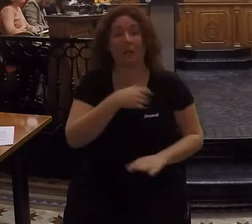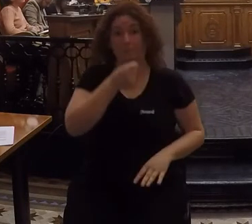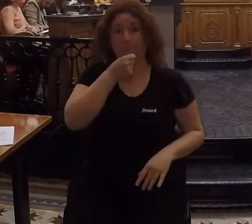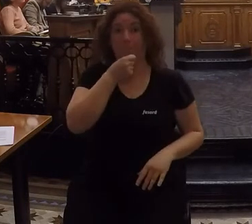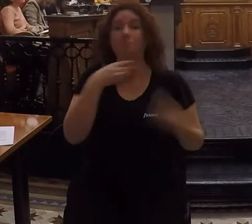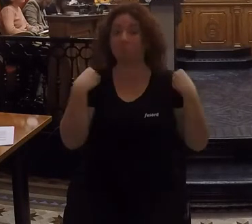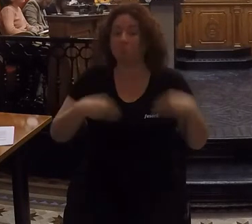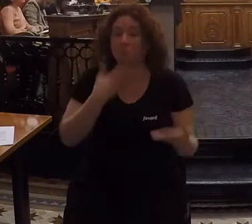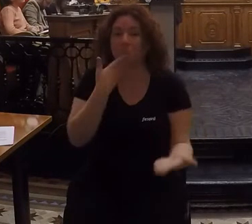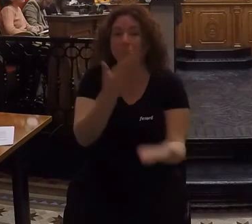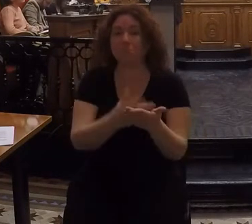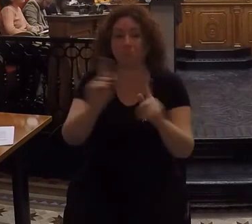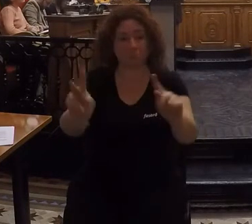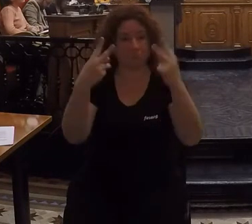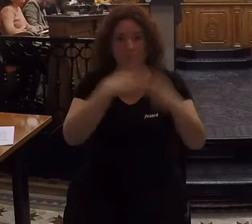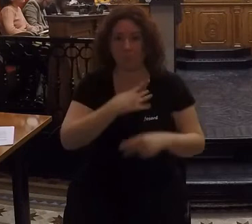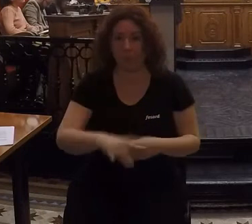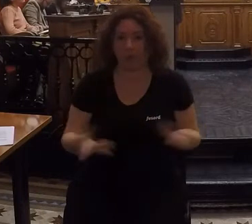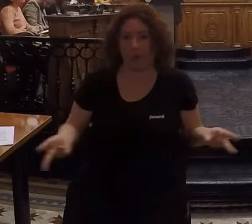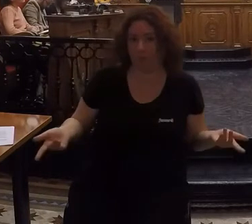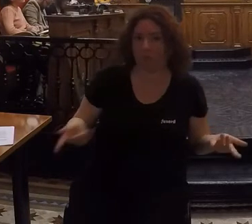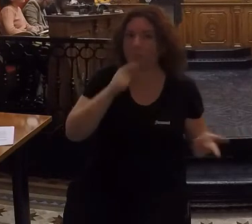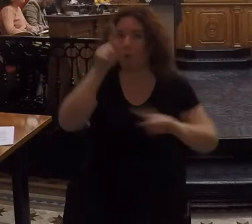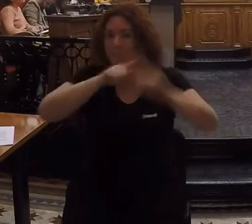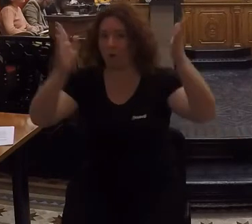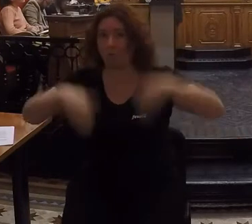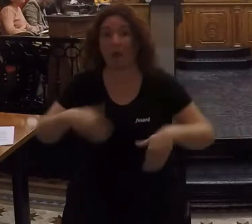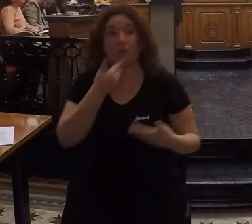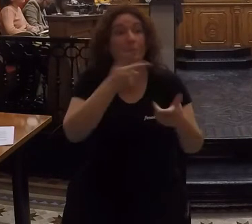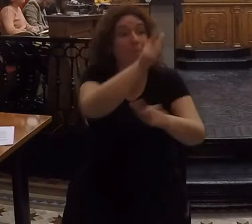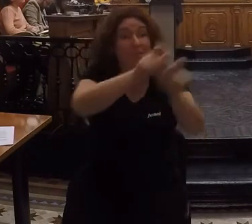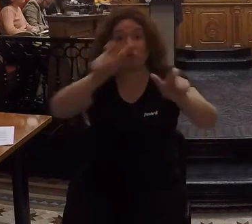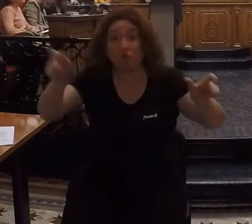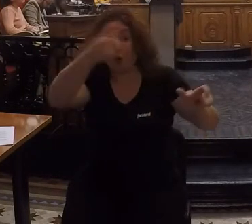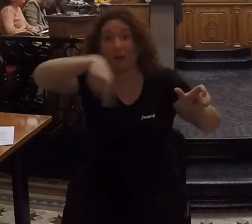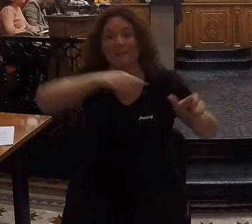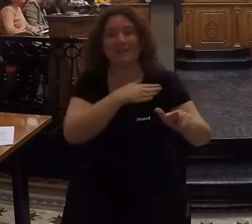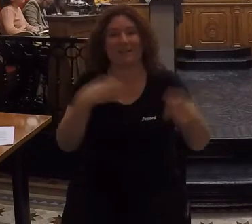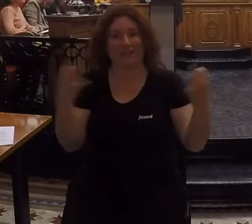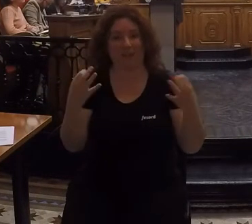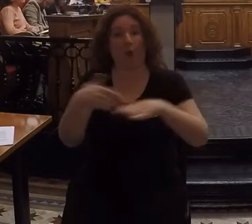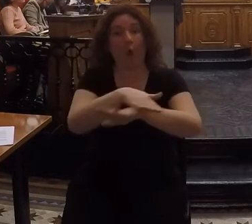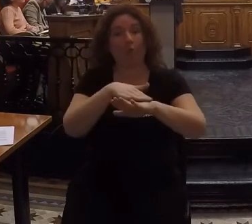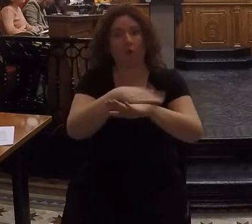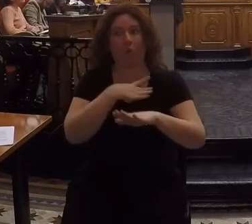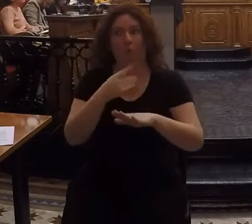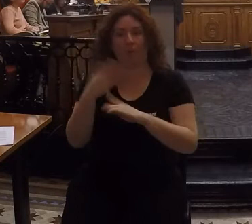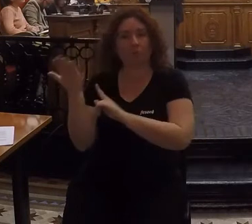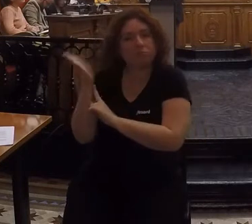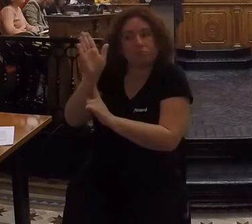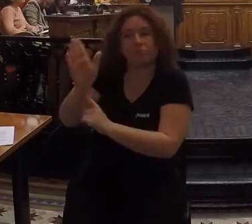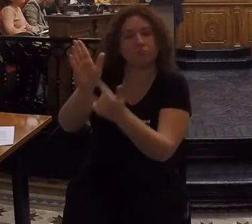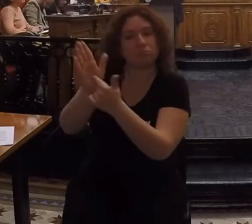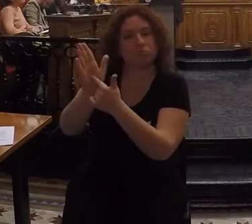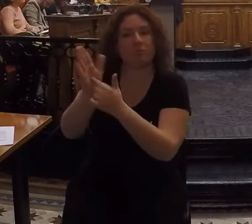18 meses de legislatura. Los ciudadanos nos piden que como sus representantes aportemos propuestas, que